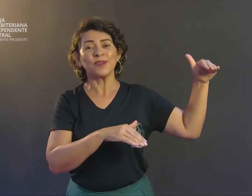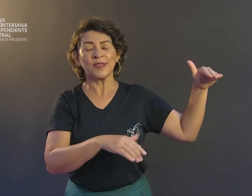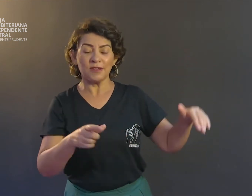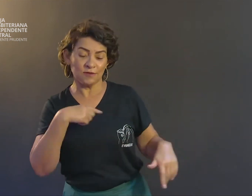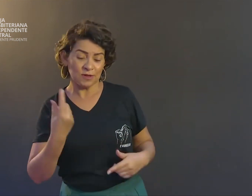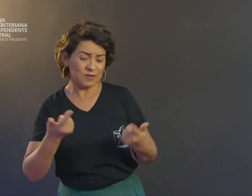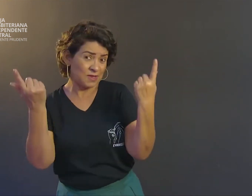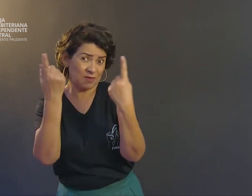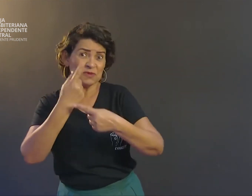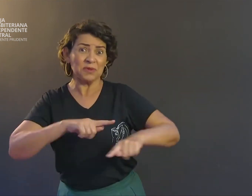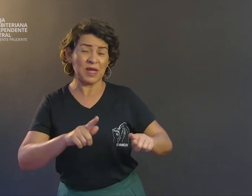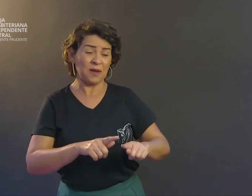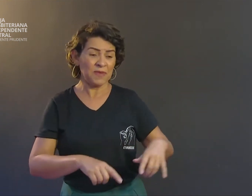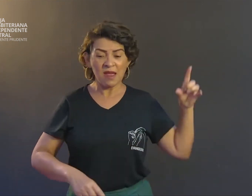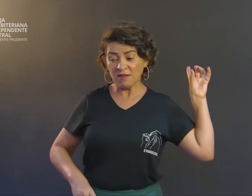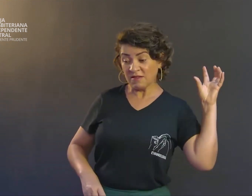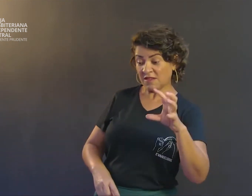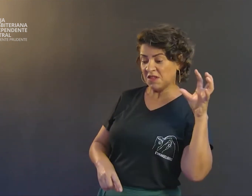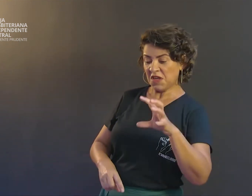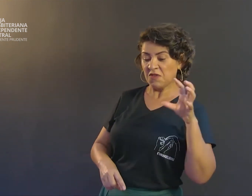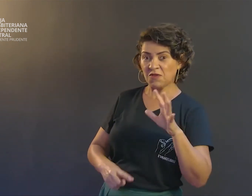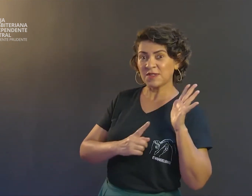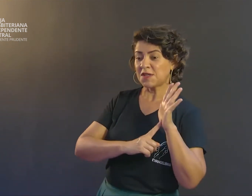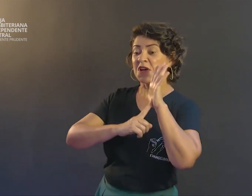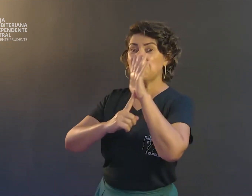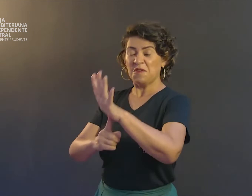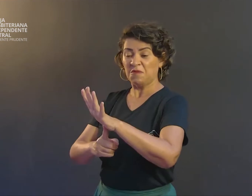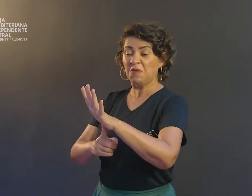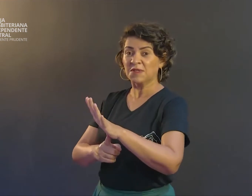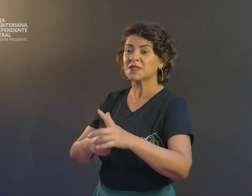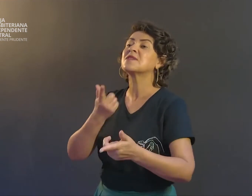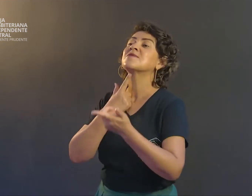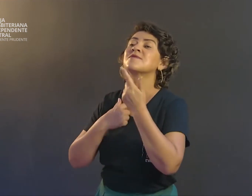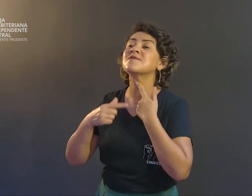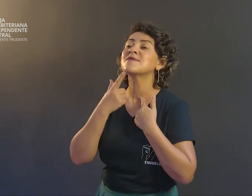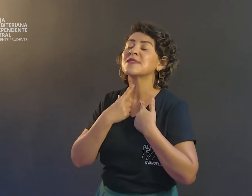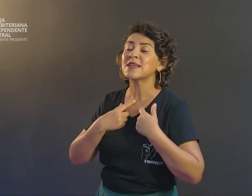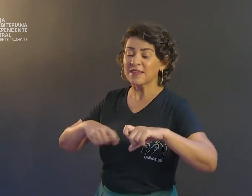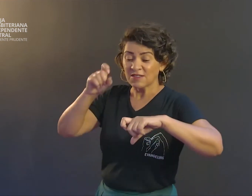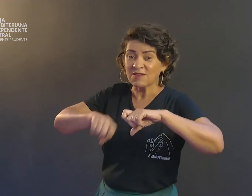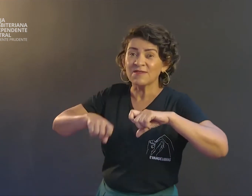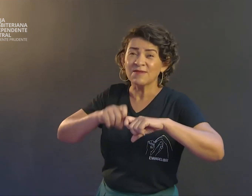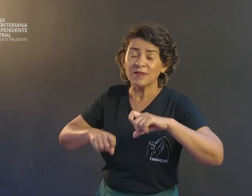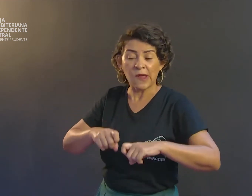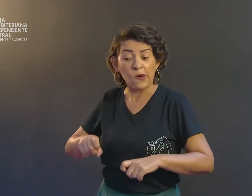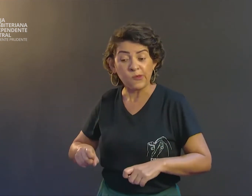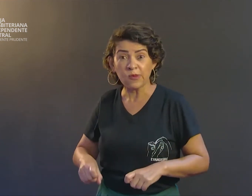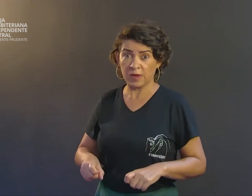sem limites e sem compromissos, a buscar o enriquecimento a todo e qualquer custo, a manipular pessoas para